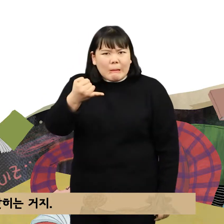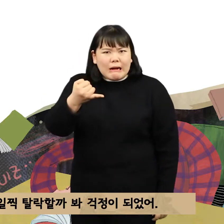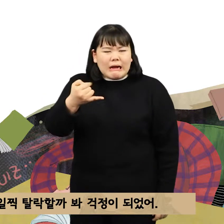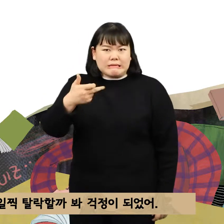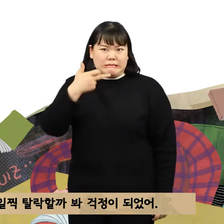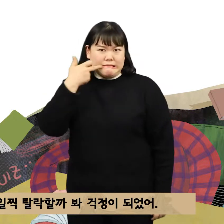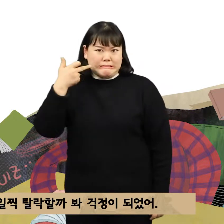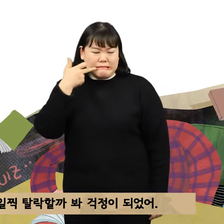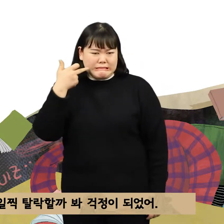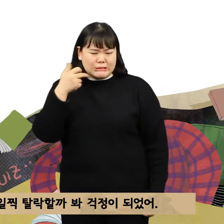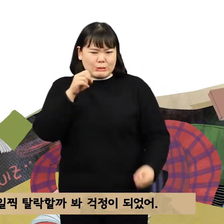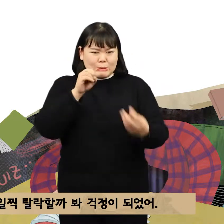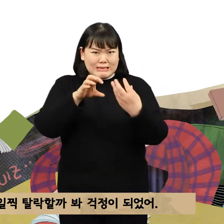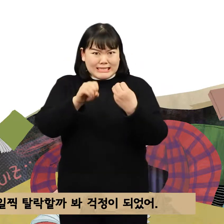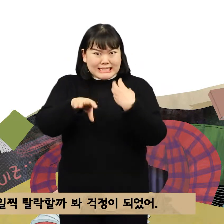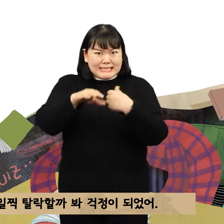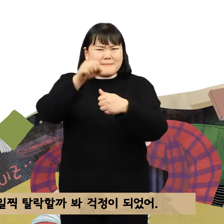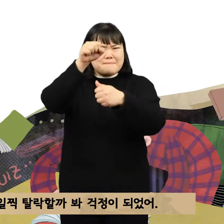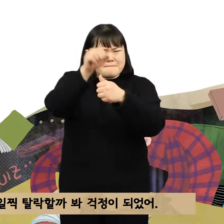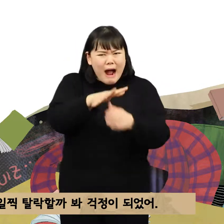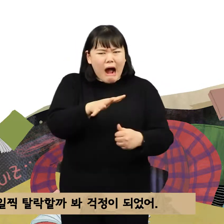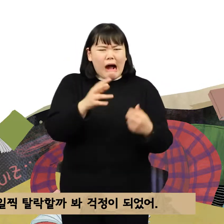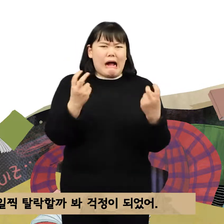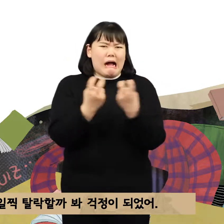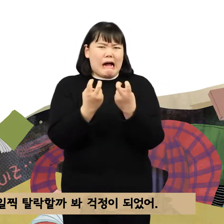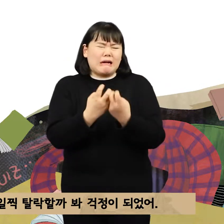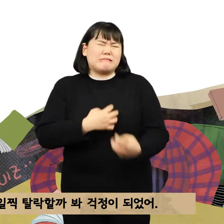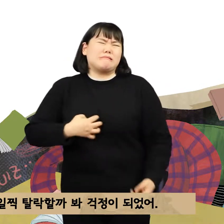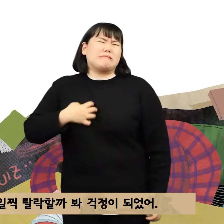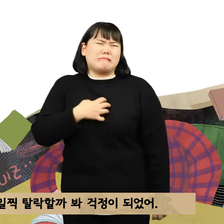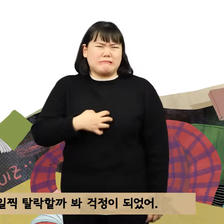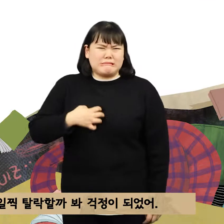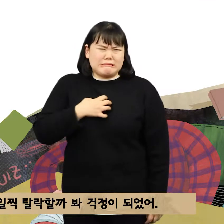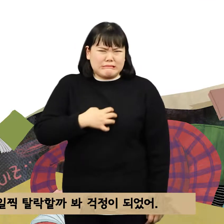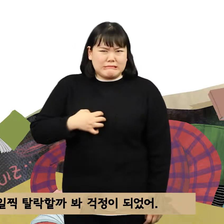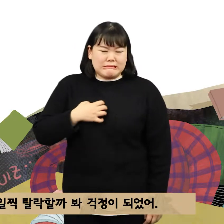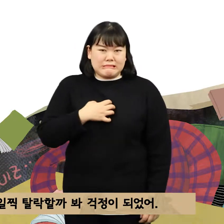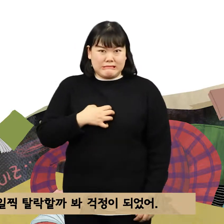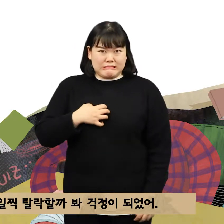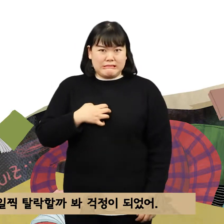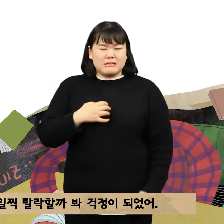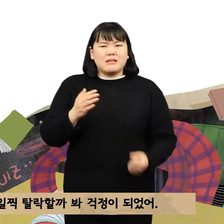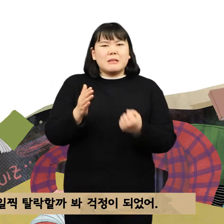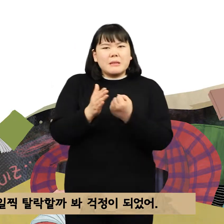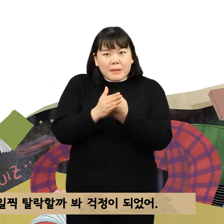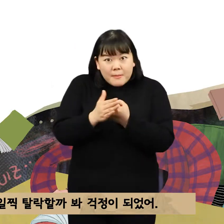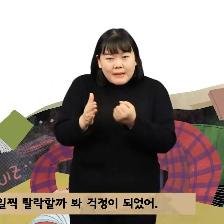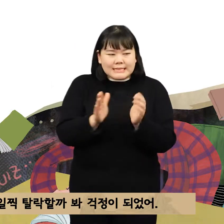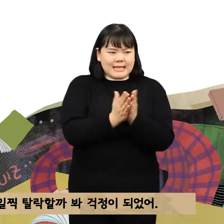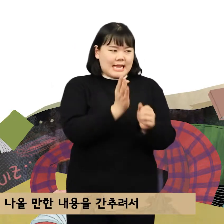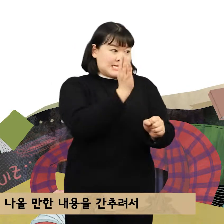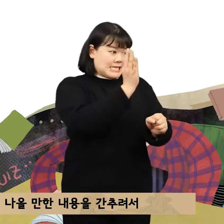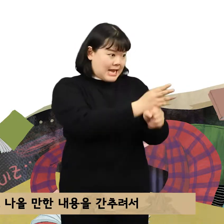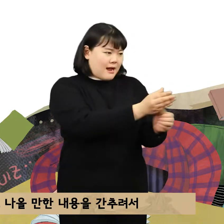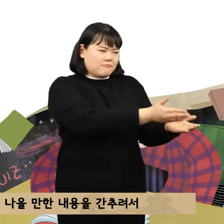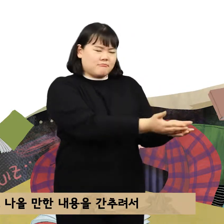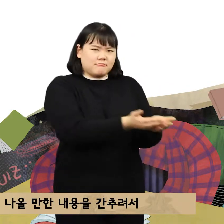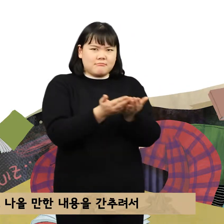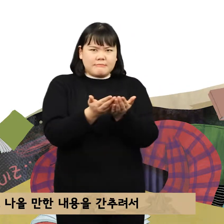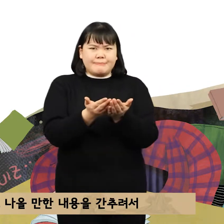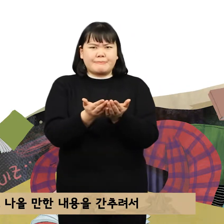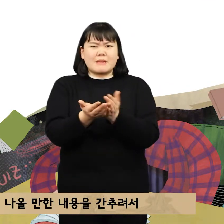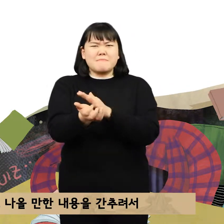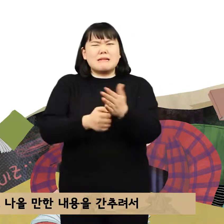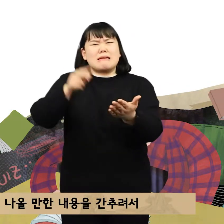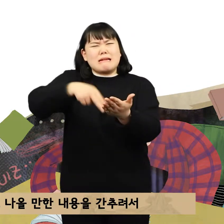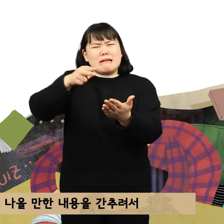엄마는 근영이가 독서 퀴즈에서 일찍 탈락할까 봐 걱정이 되었어. 그래서 미리